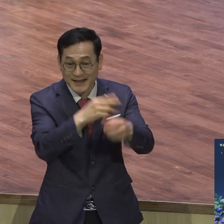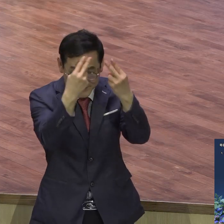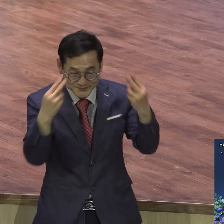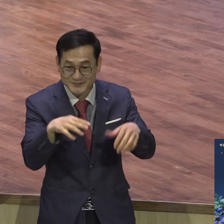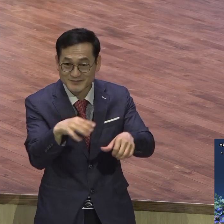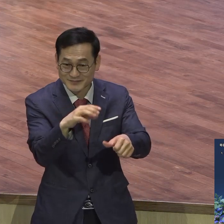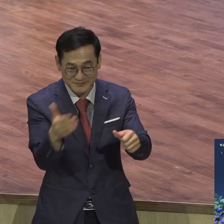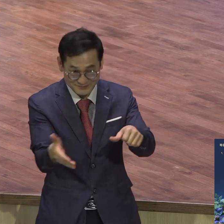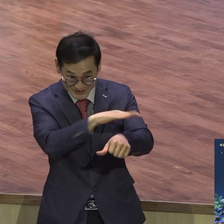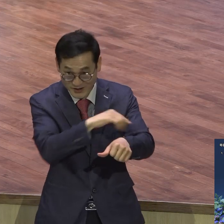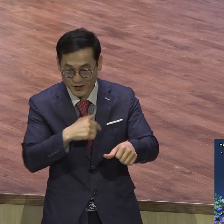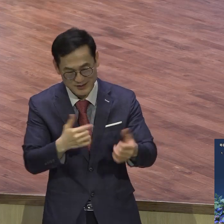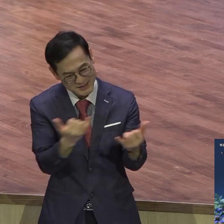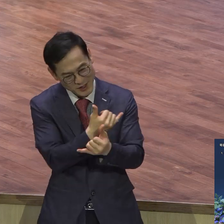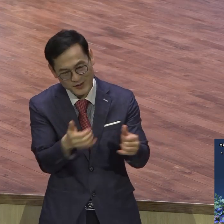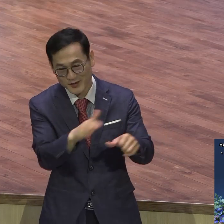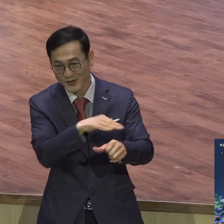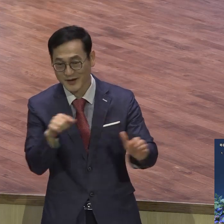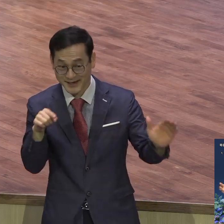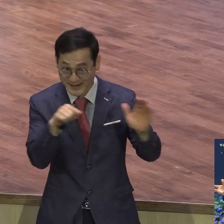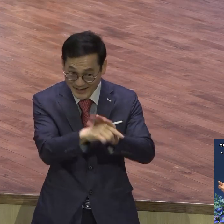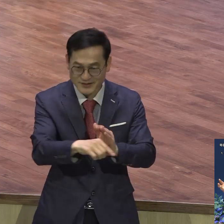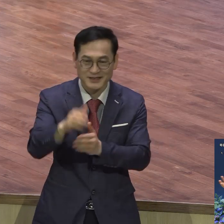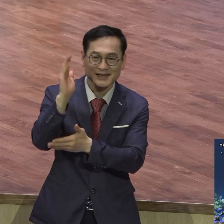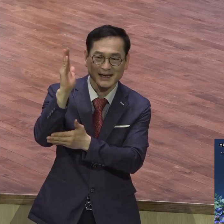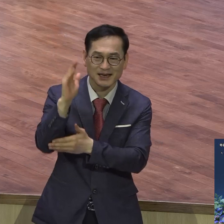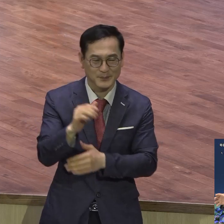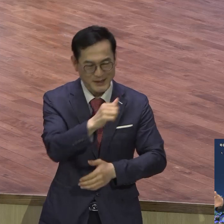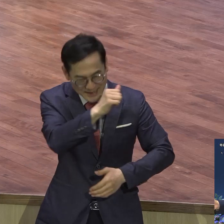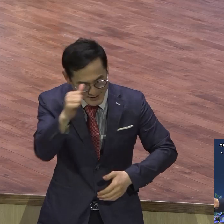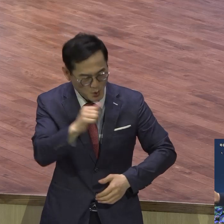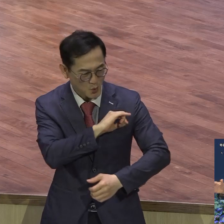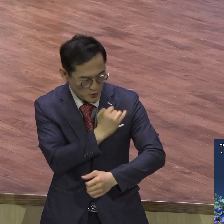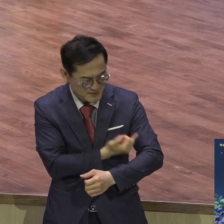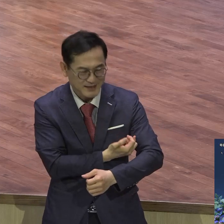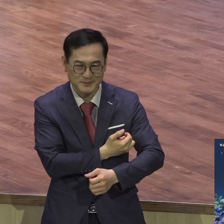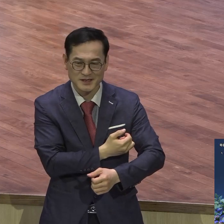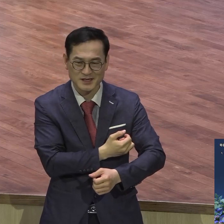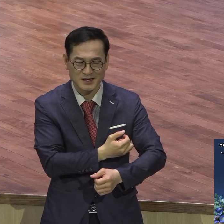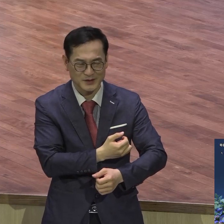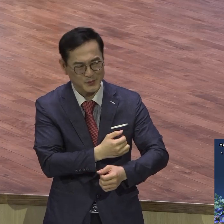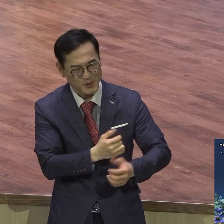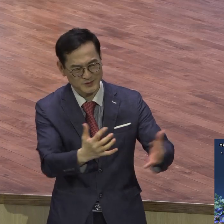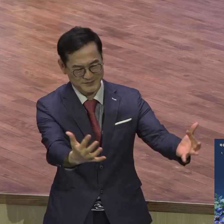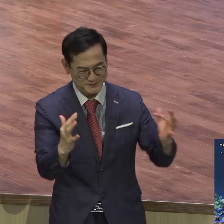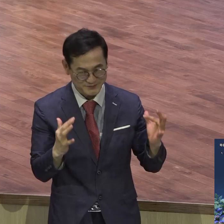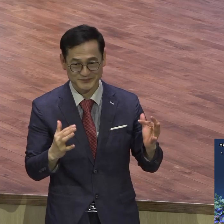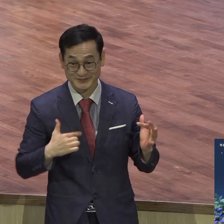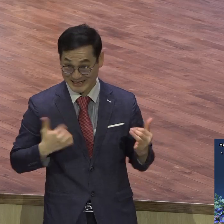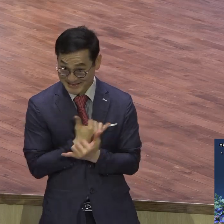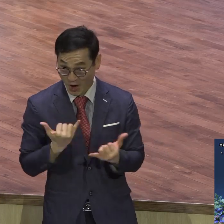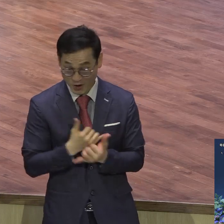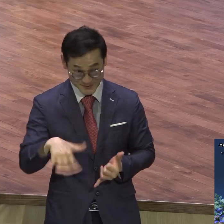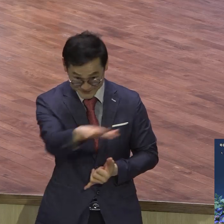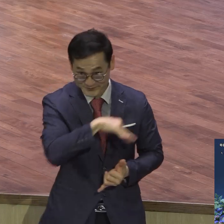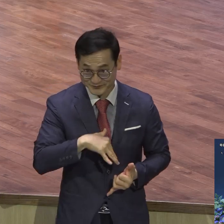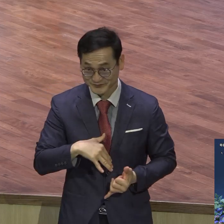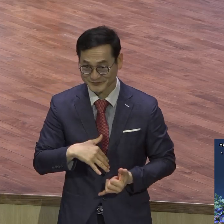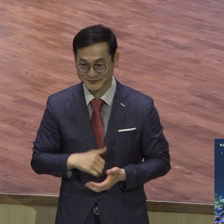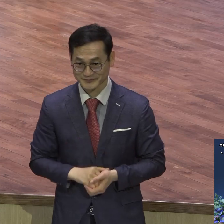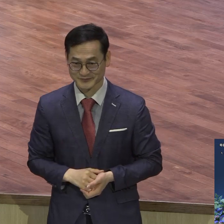앉아서 제가 이렇게 포롱을 하잖아요. 전부 장로 권사들이 가니까 우리 친척들이니까 내가 목사가 왔으니까 또